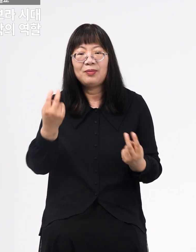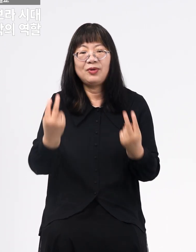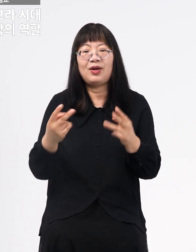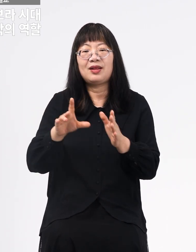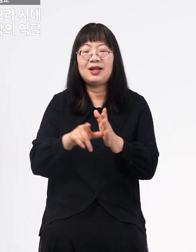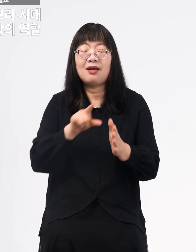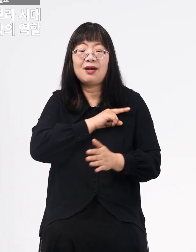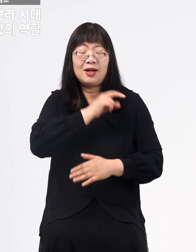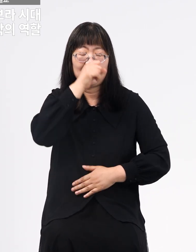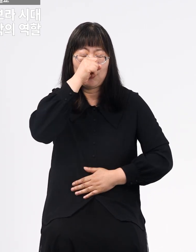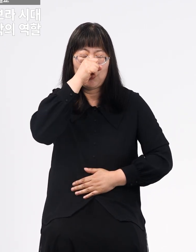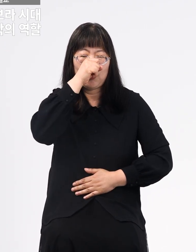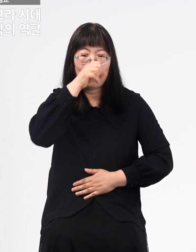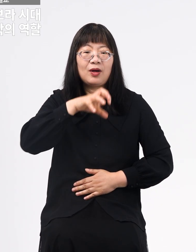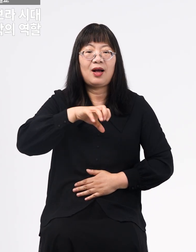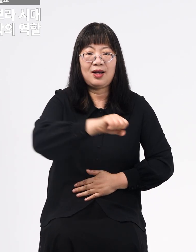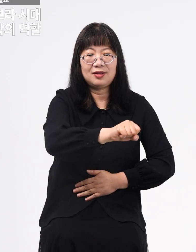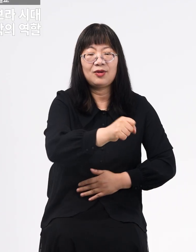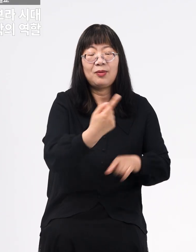위치를 차지하고 있어요.